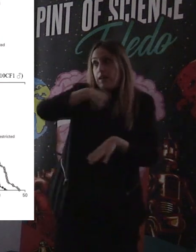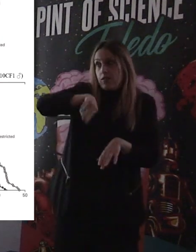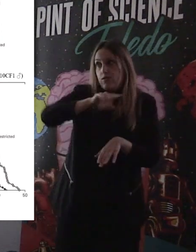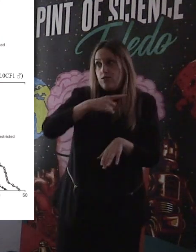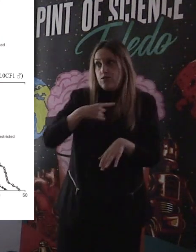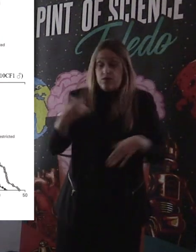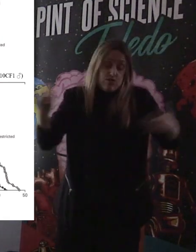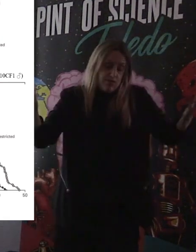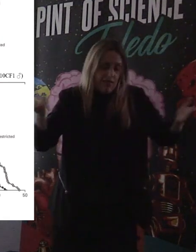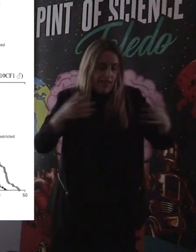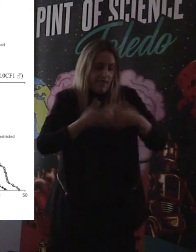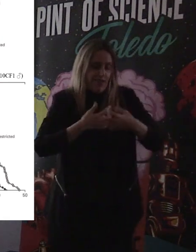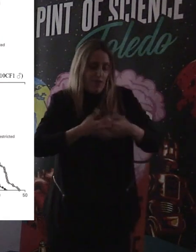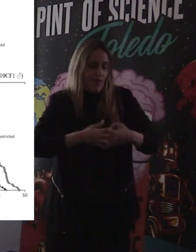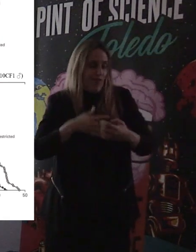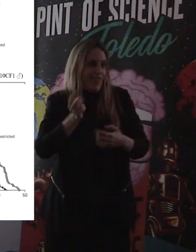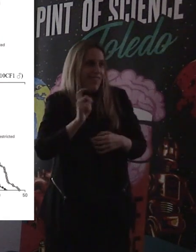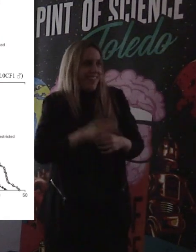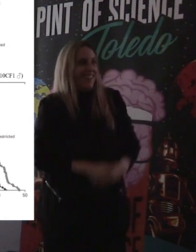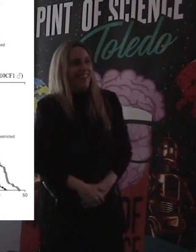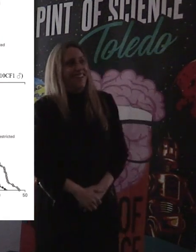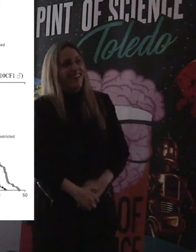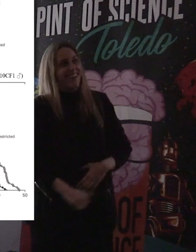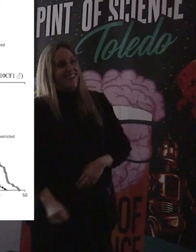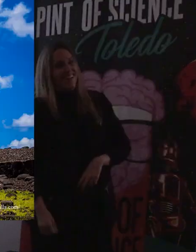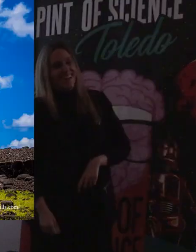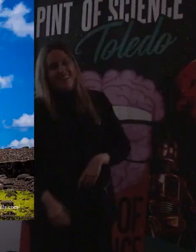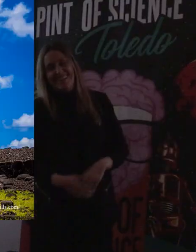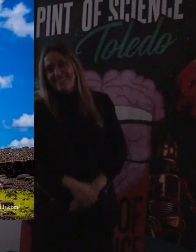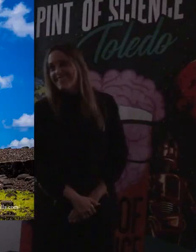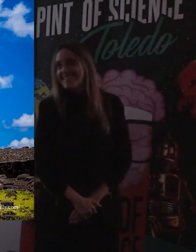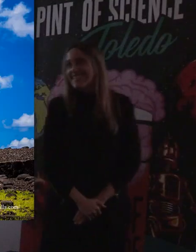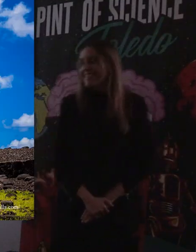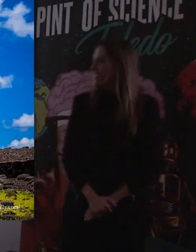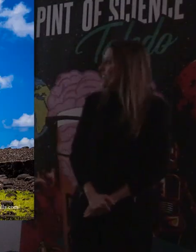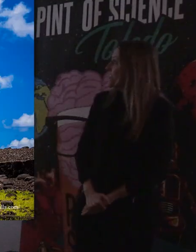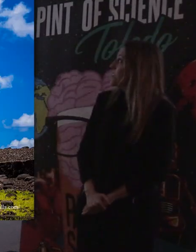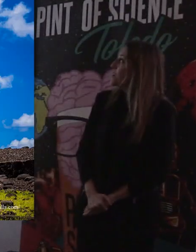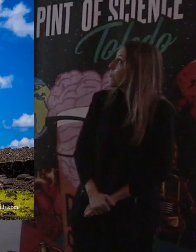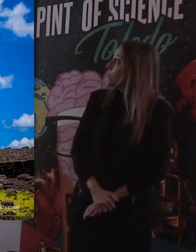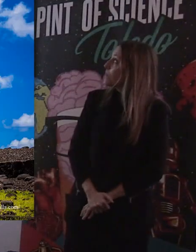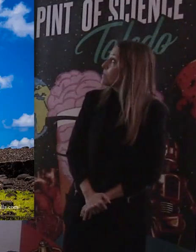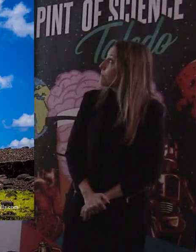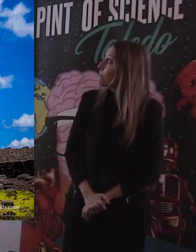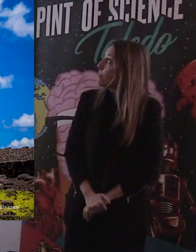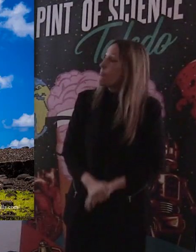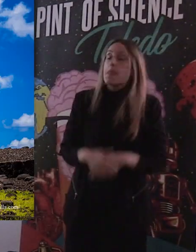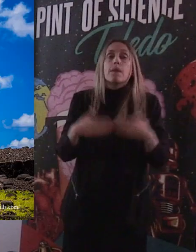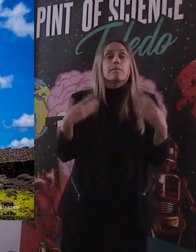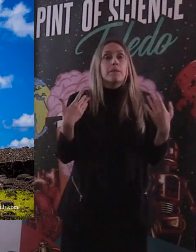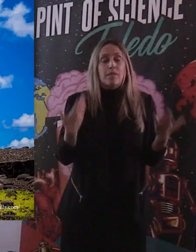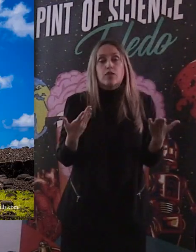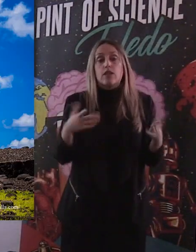ya no nos sirve. Vale. Entonces, ¿qué se hace en